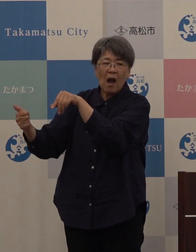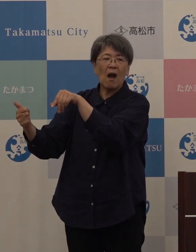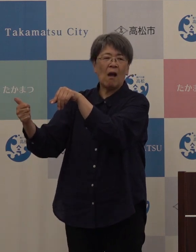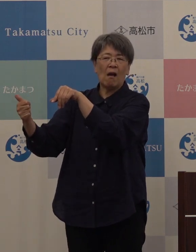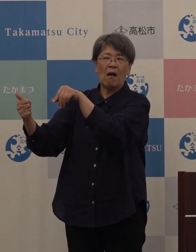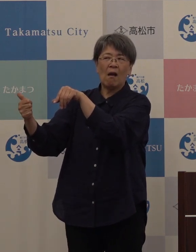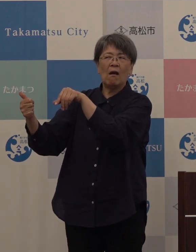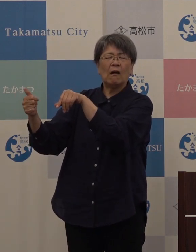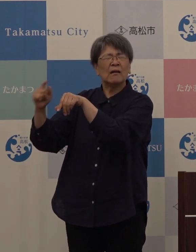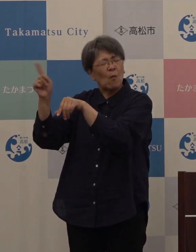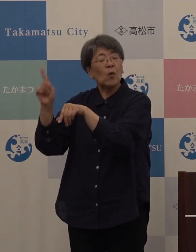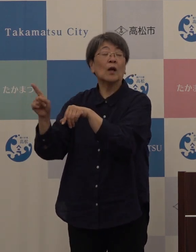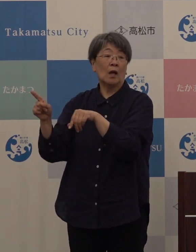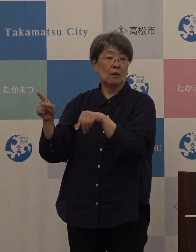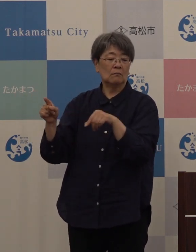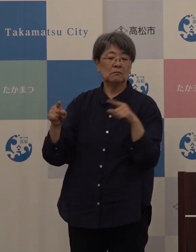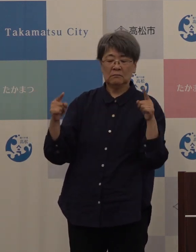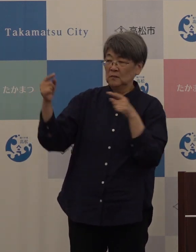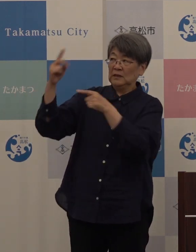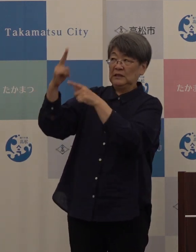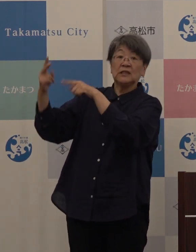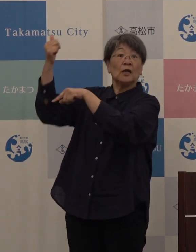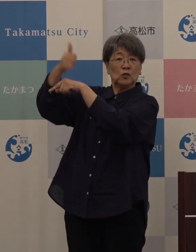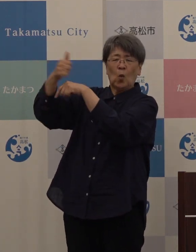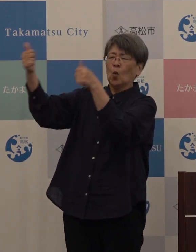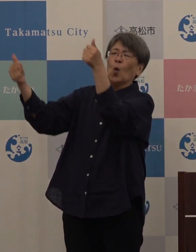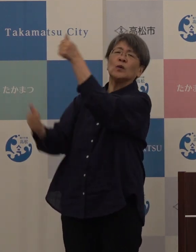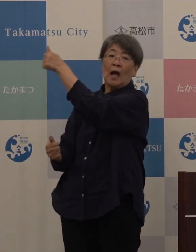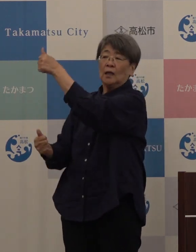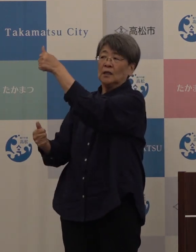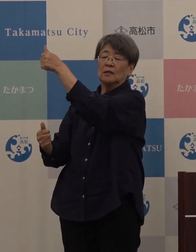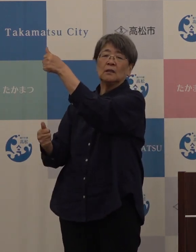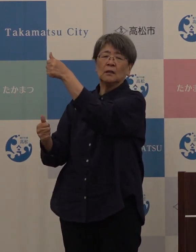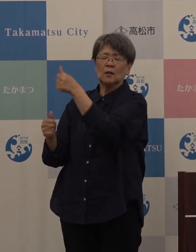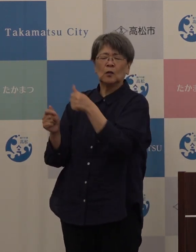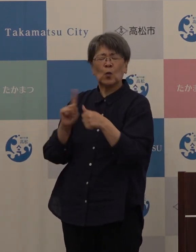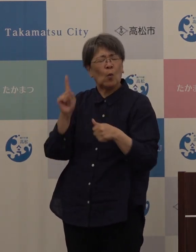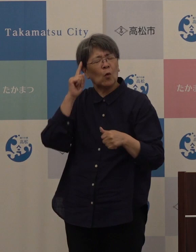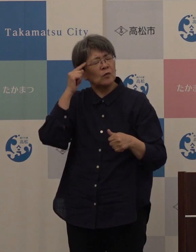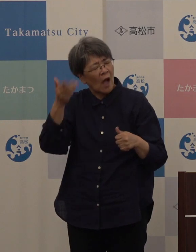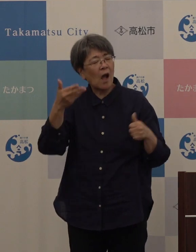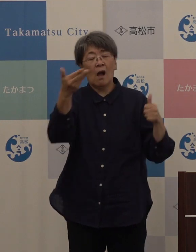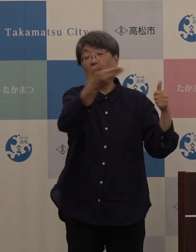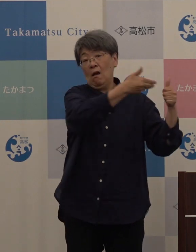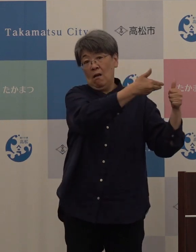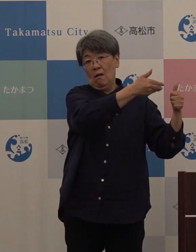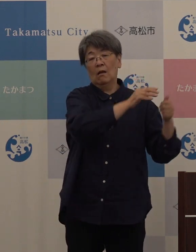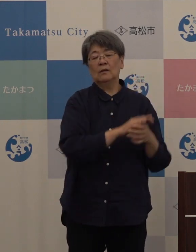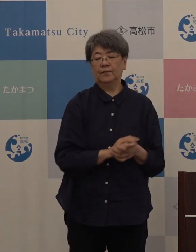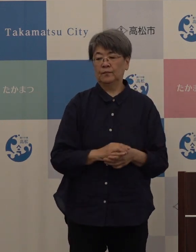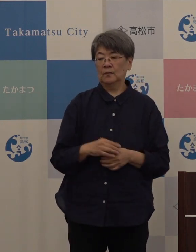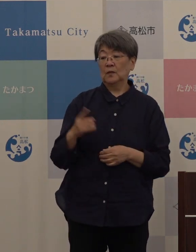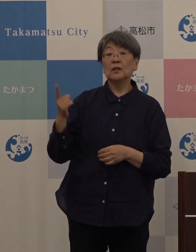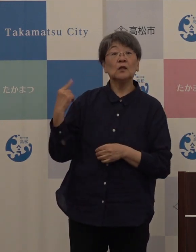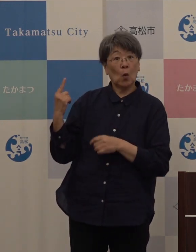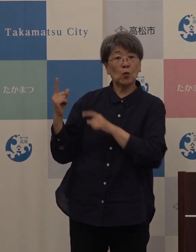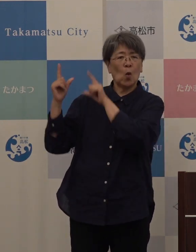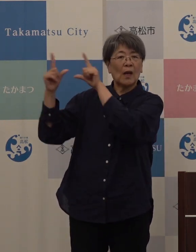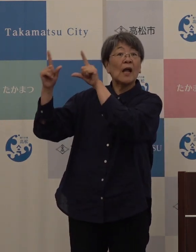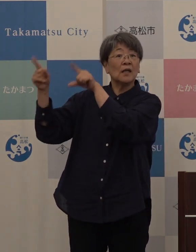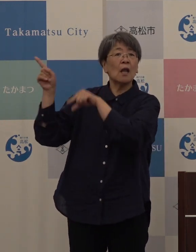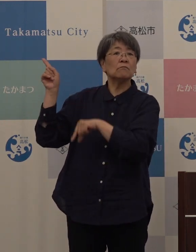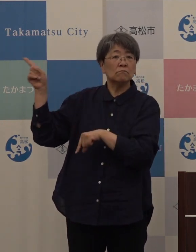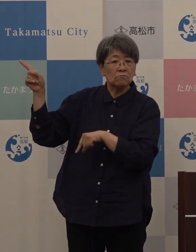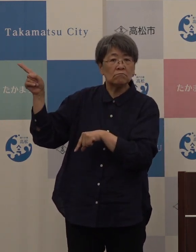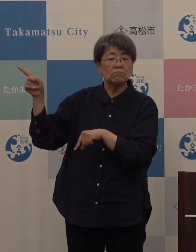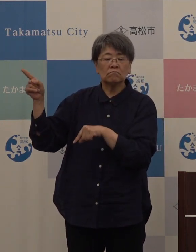ですね、社長交代について のご所見があれば伺えたらと思います。 はい、まあ、昨日記者会見で、まあ、これから真